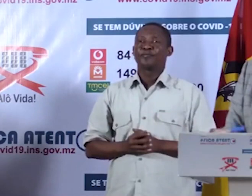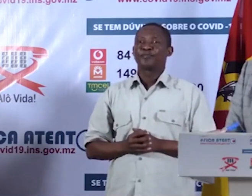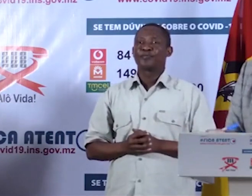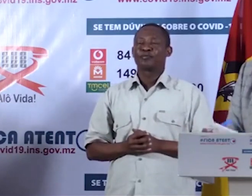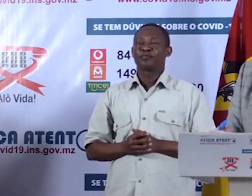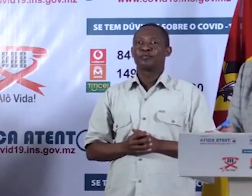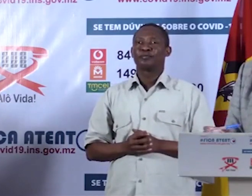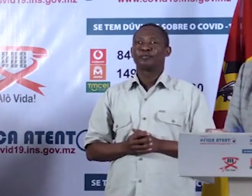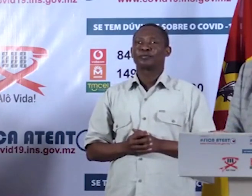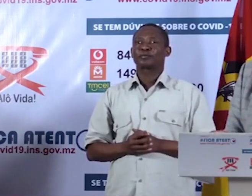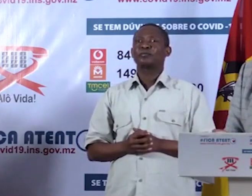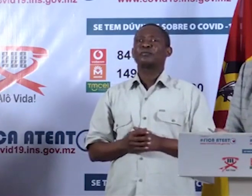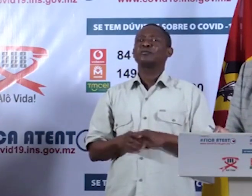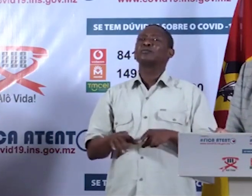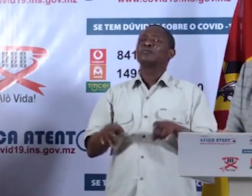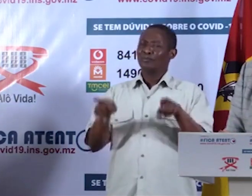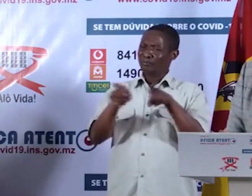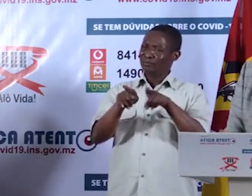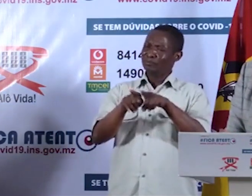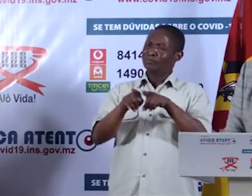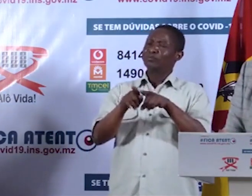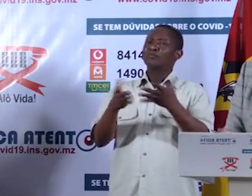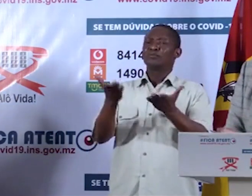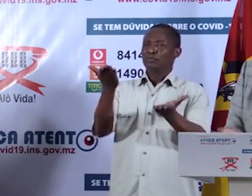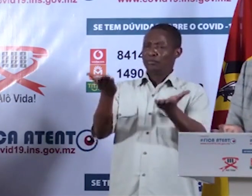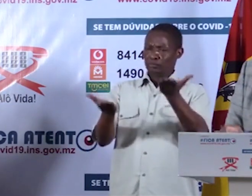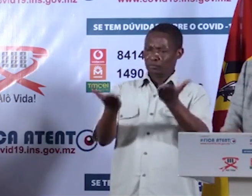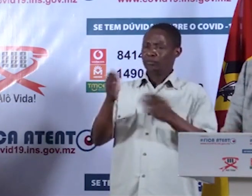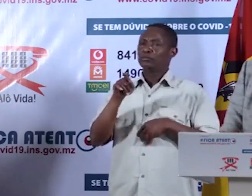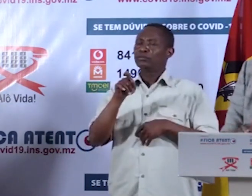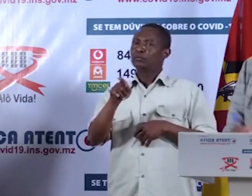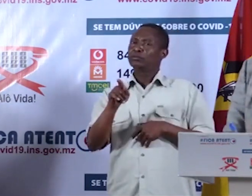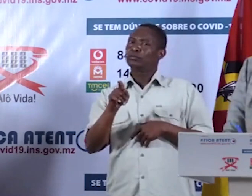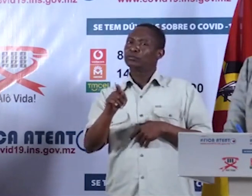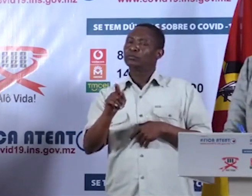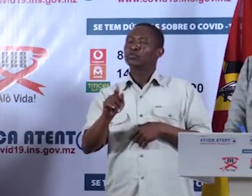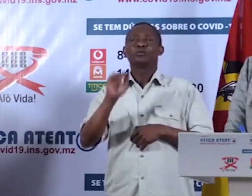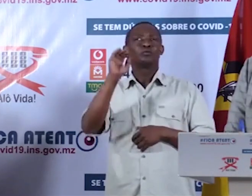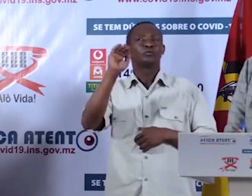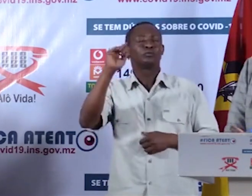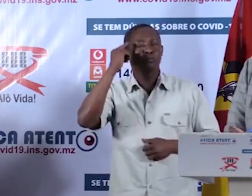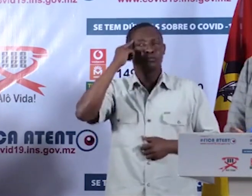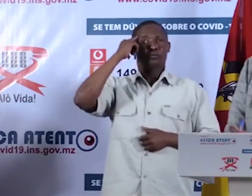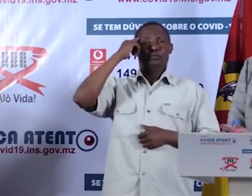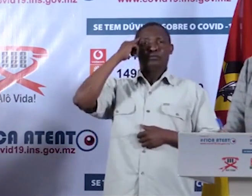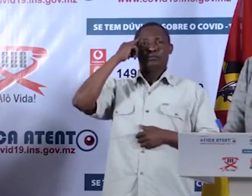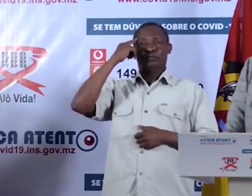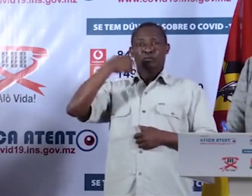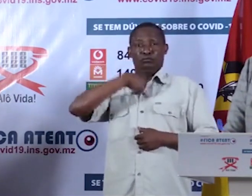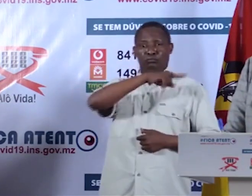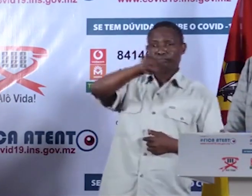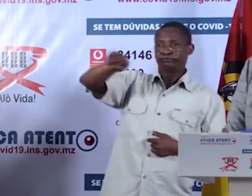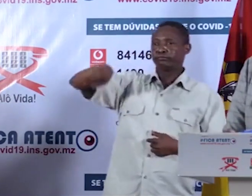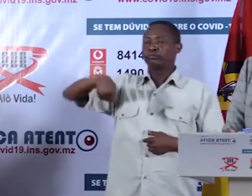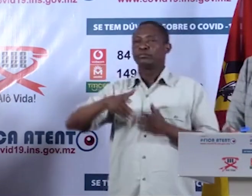O mesmo balanço recomenda que devemos continuar a reforçar o cumprimento